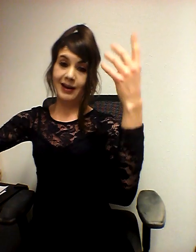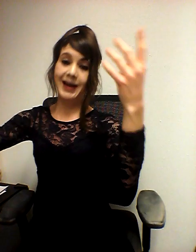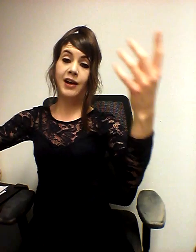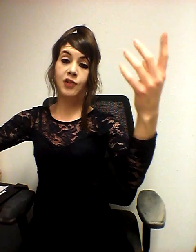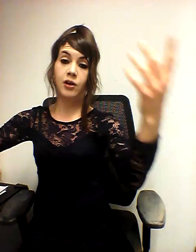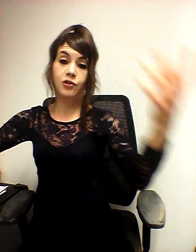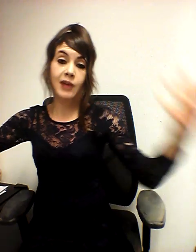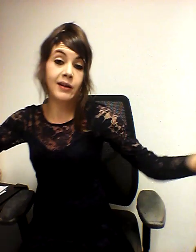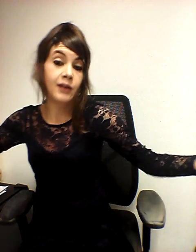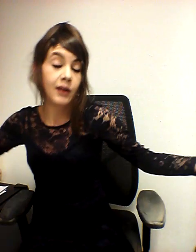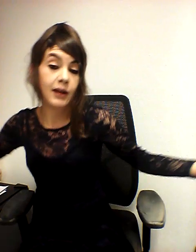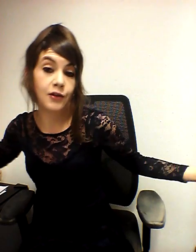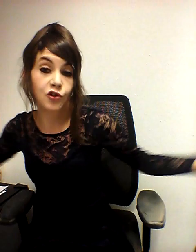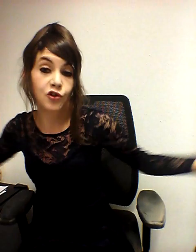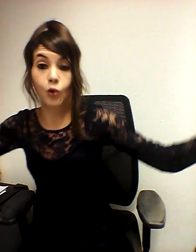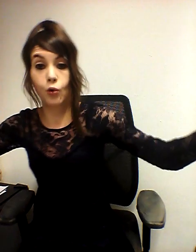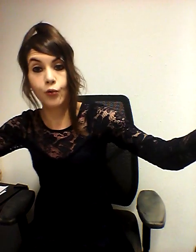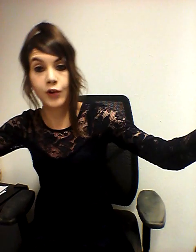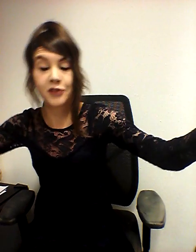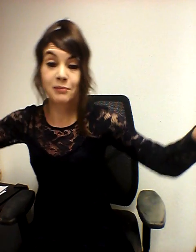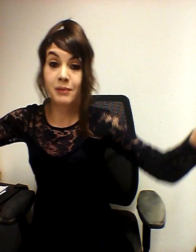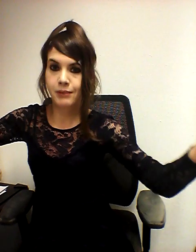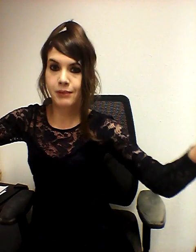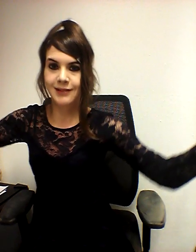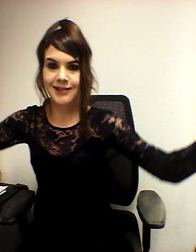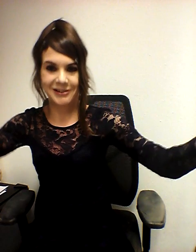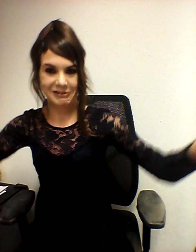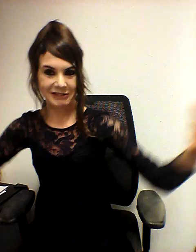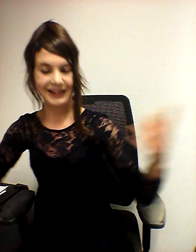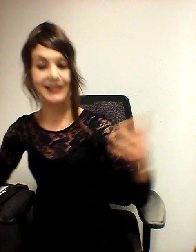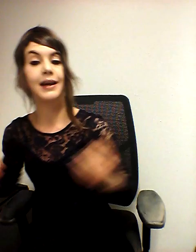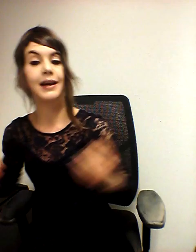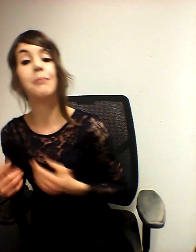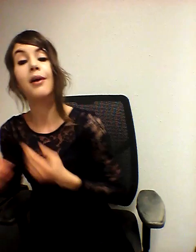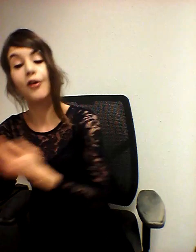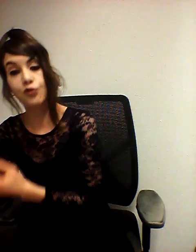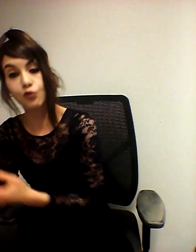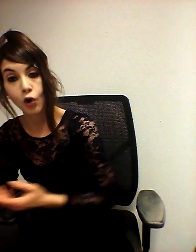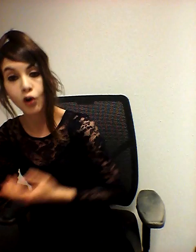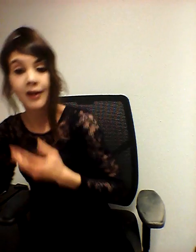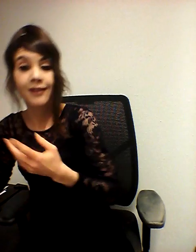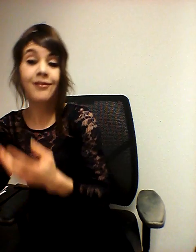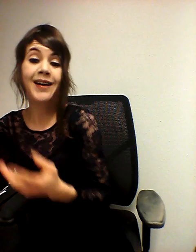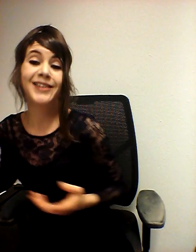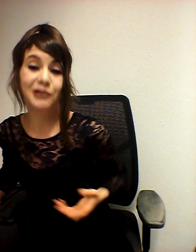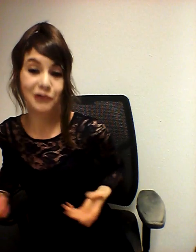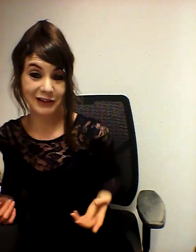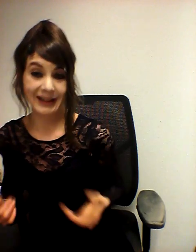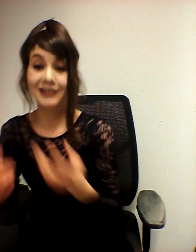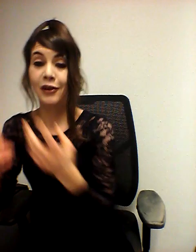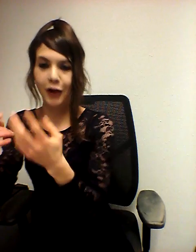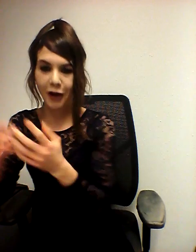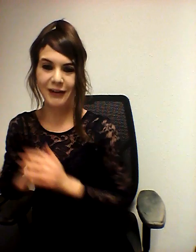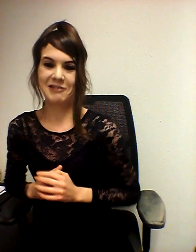laag zou zijn en ze ondanks een beperkte calorie innam alsnog weinig tot geen gewicht zal